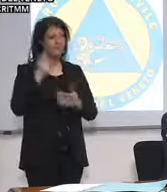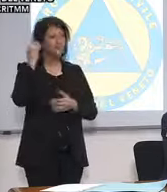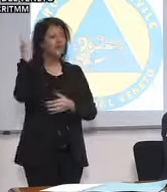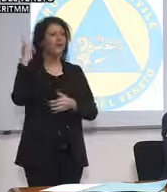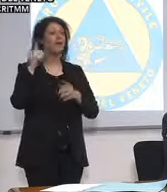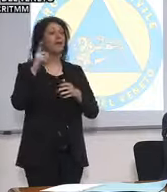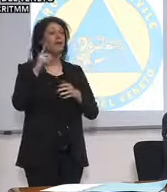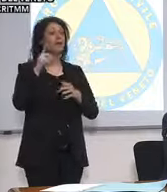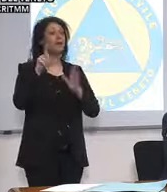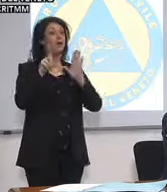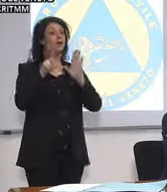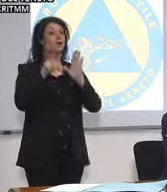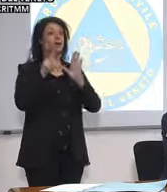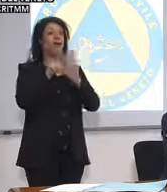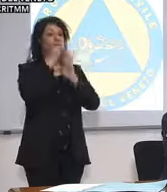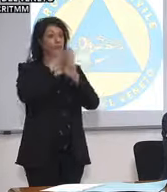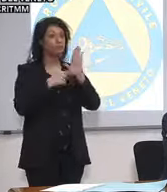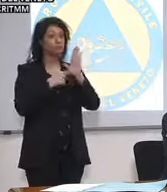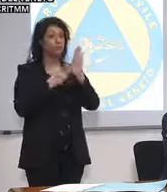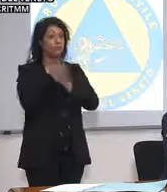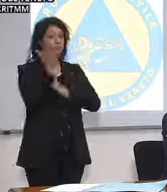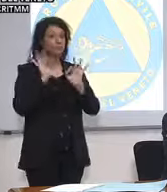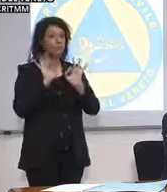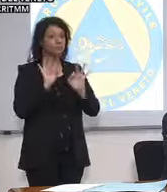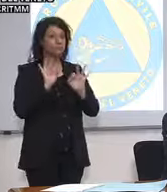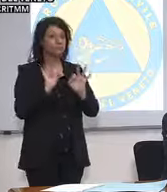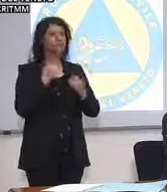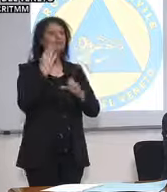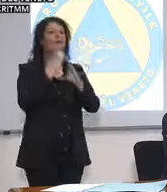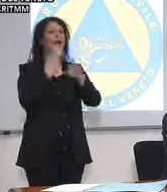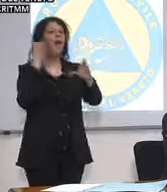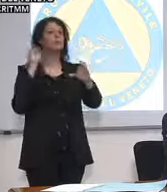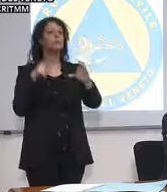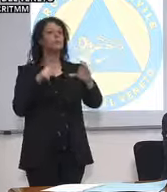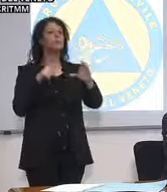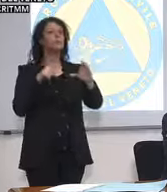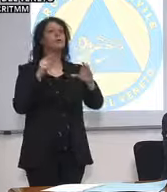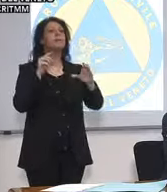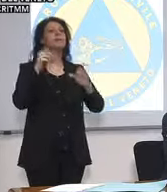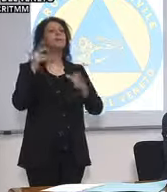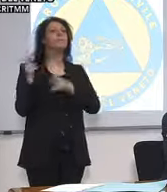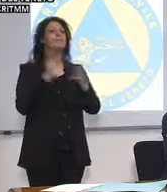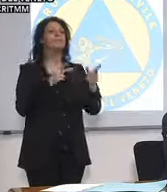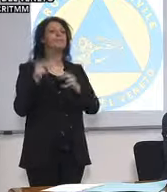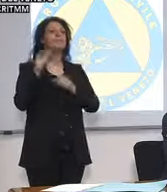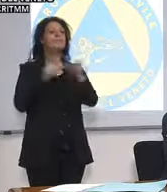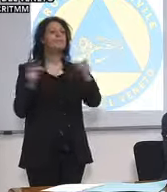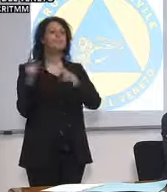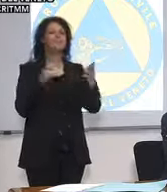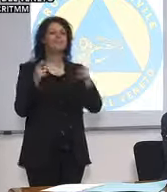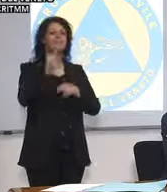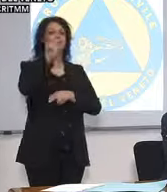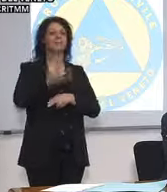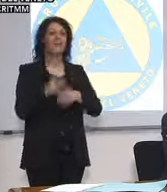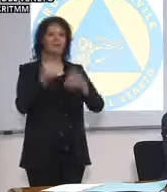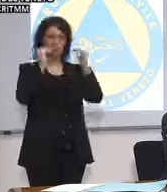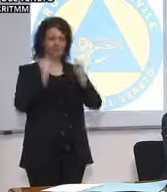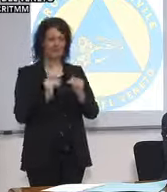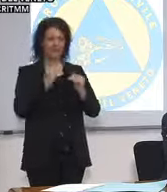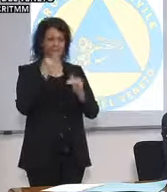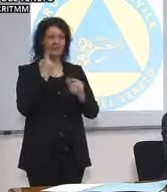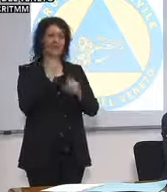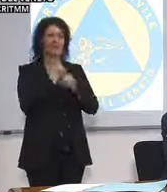potranno portare 1/3 dei passeggeri che portavano prima, il che vuol dire che bisognerebbe moltiplicare per 3 gli autobus e i